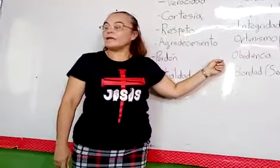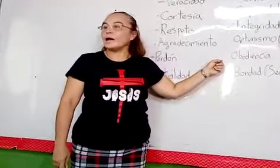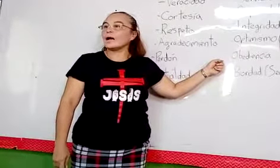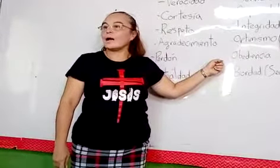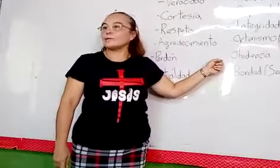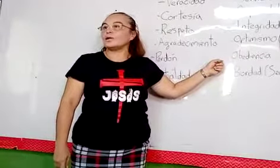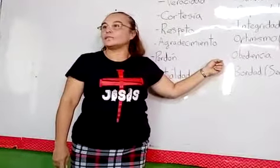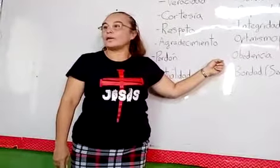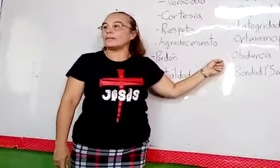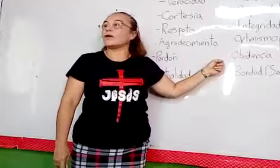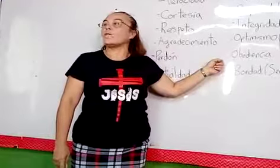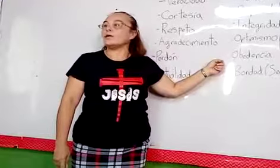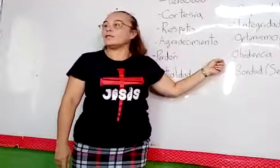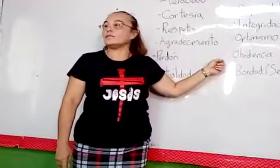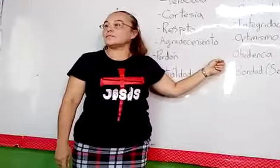y haga caso, ¿cómo le dice?